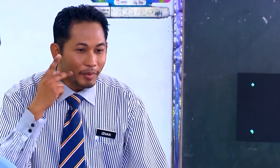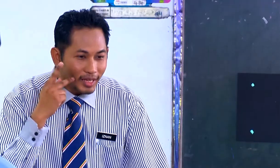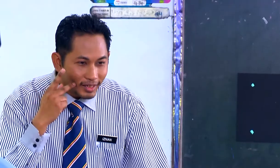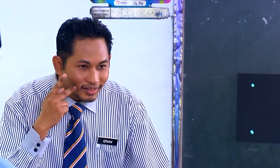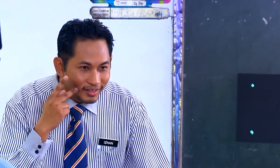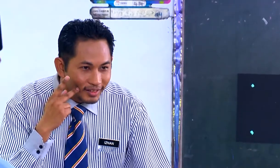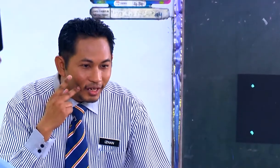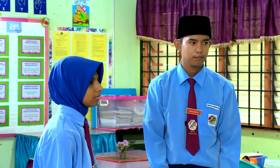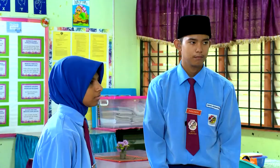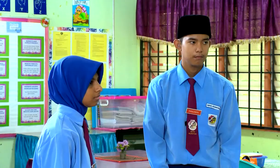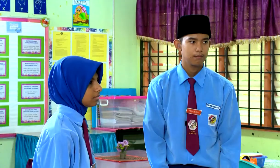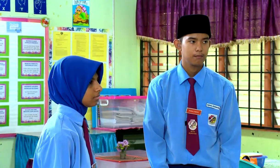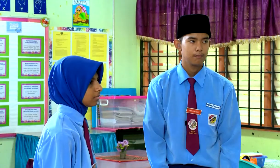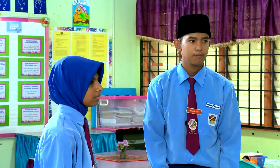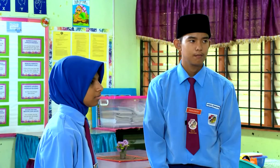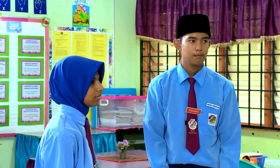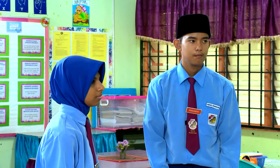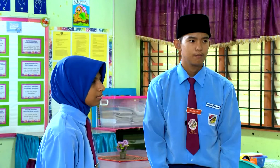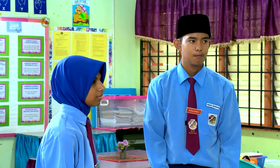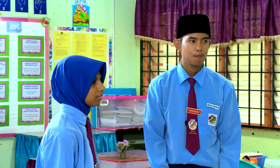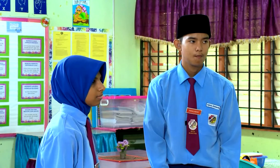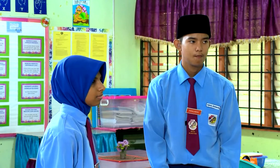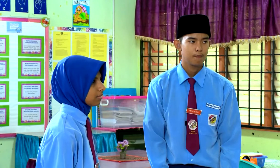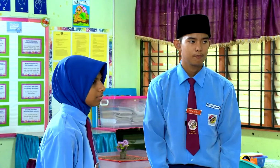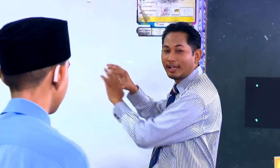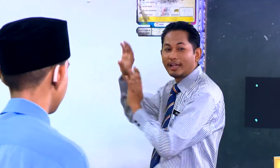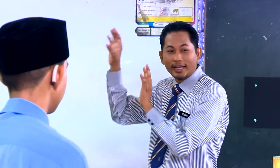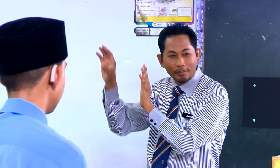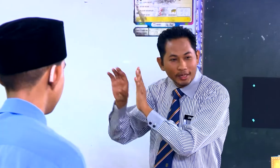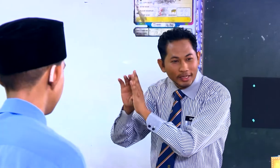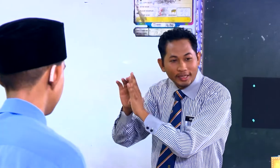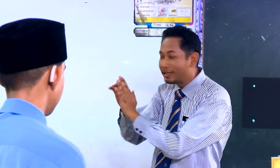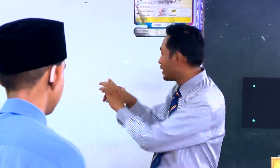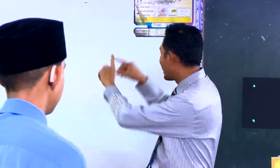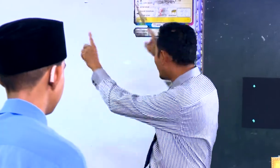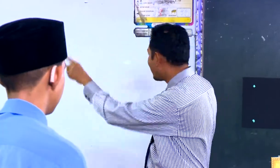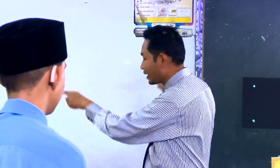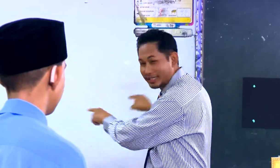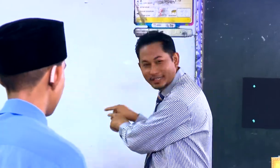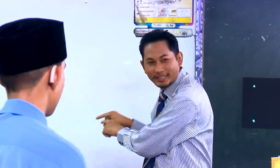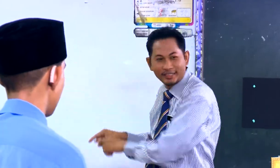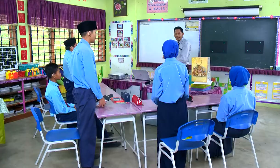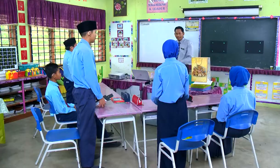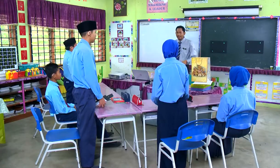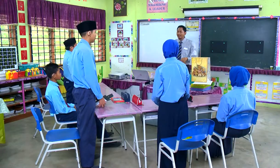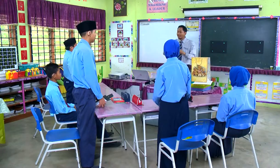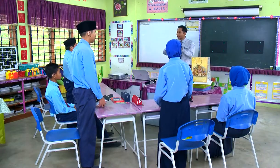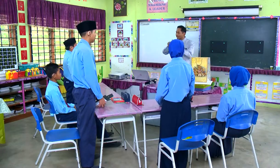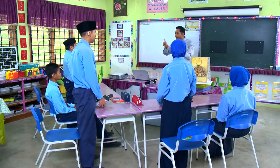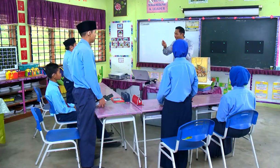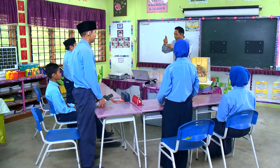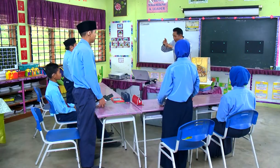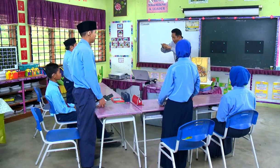Kamalia. Okey, awak cuba lekatkan gambar ni dekat papan. Okey, yang lain awak duduk